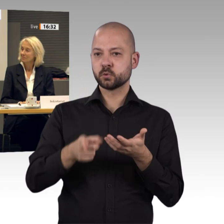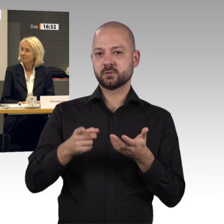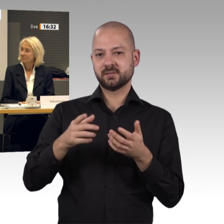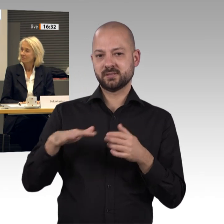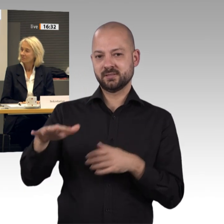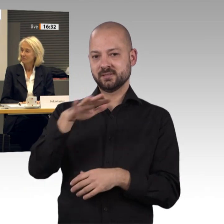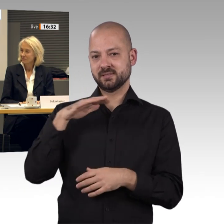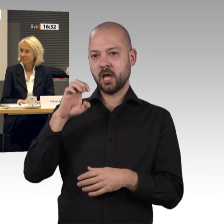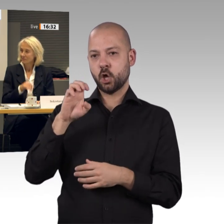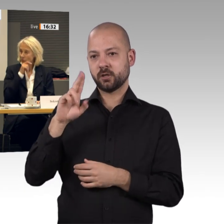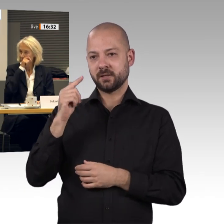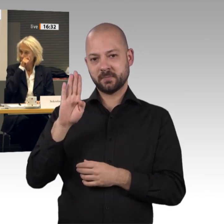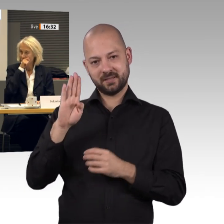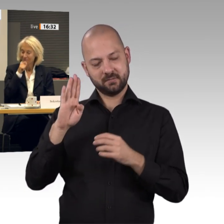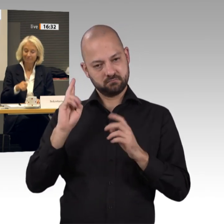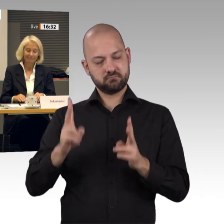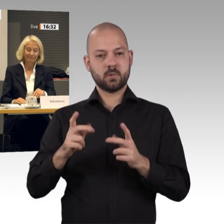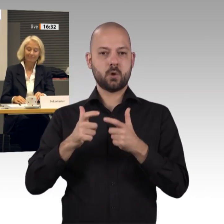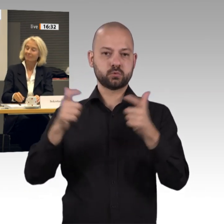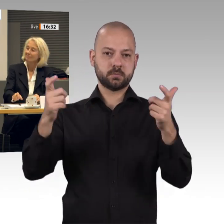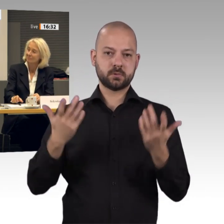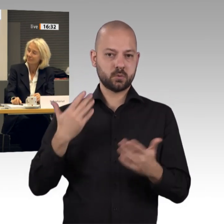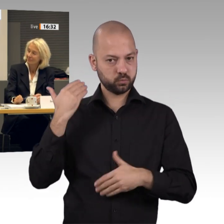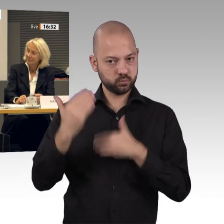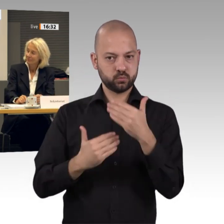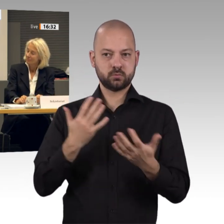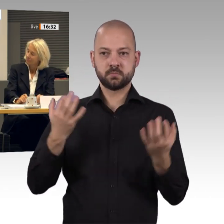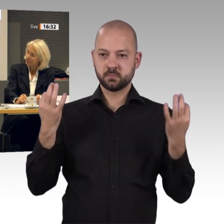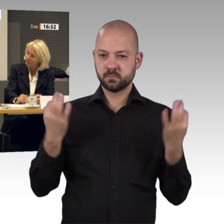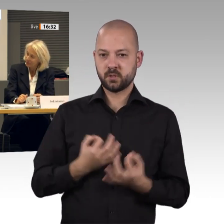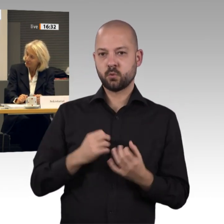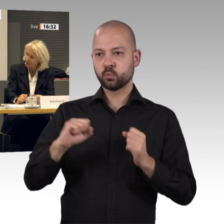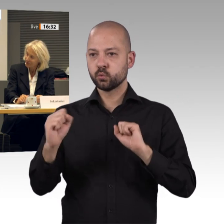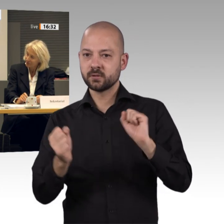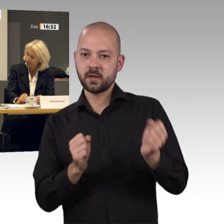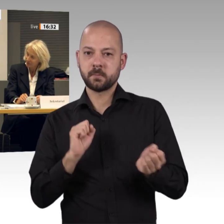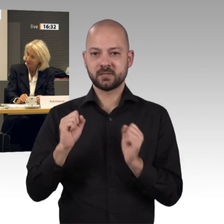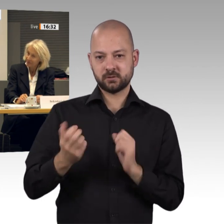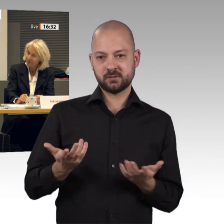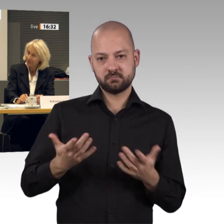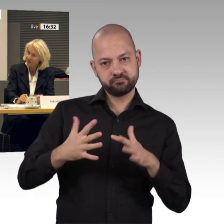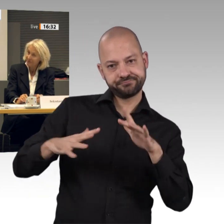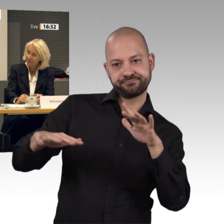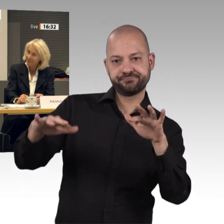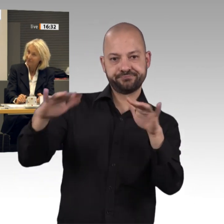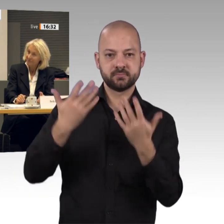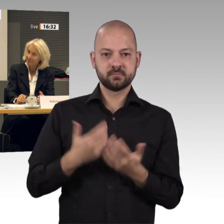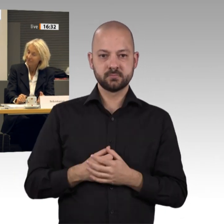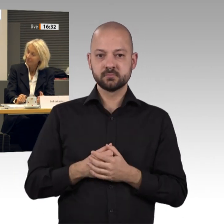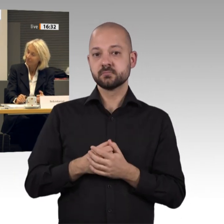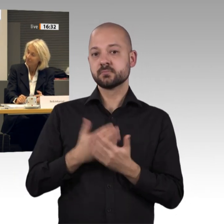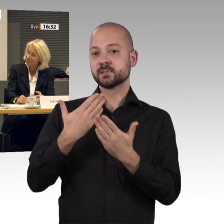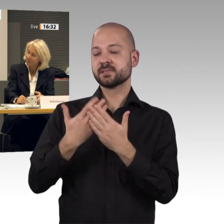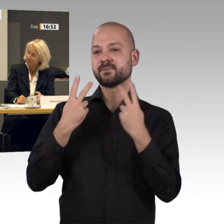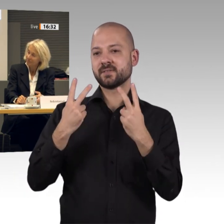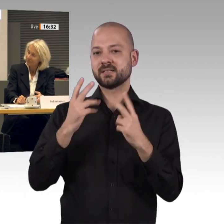Dankeschön, Herr Springer. Ja, vielen Dank, Herr Vorsitzender. Meine Frage richtet sich an Herrn Keller vom Deutschen Landkreistag.